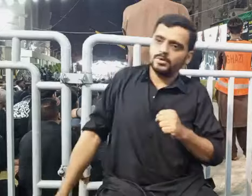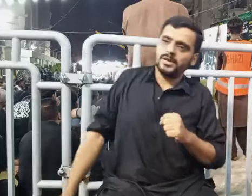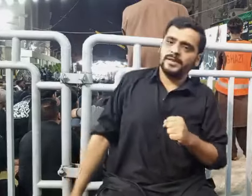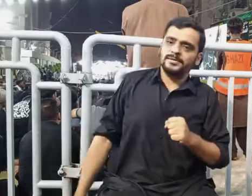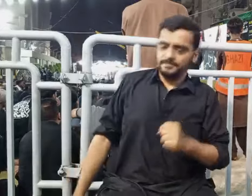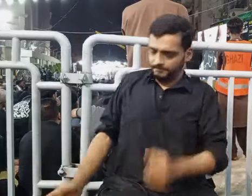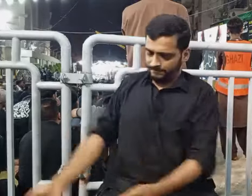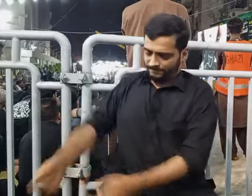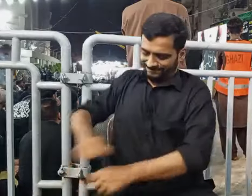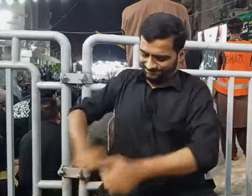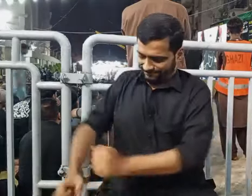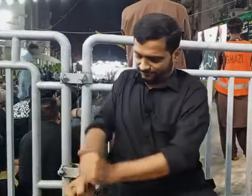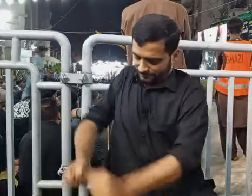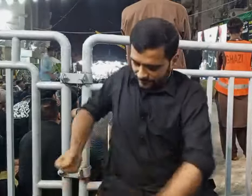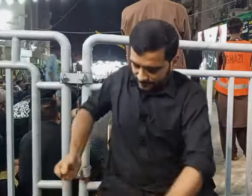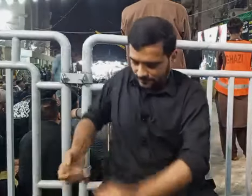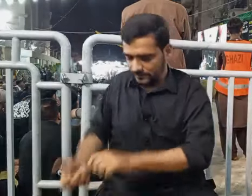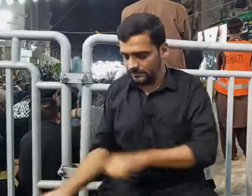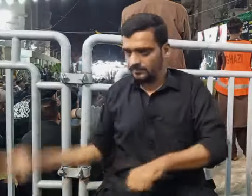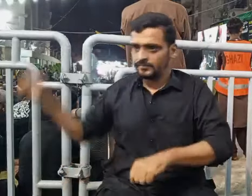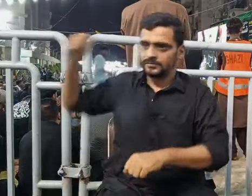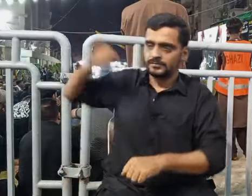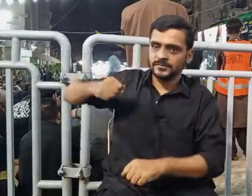کیا، حسین خیمے کی طرف چلے۔